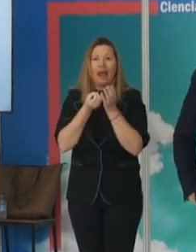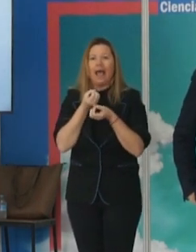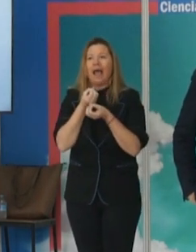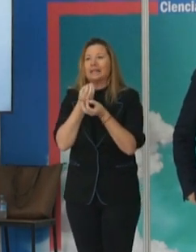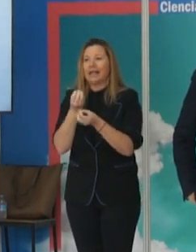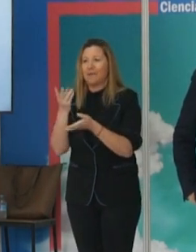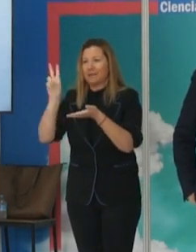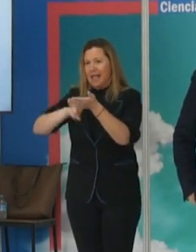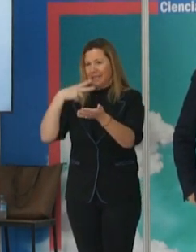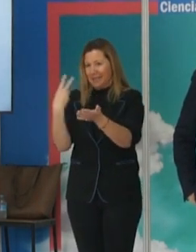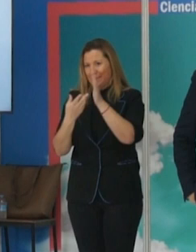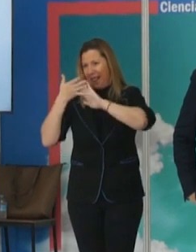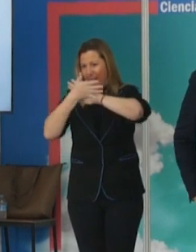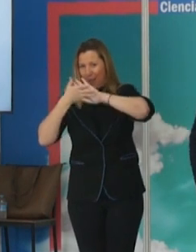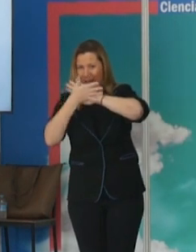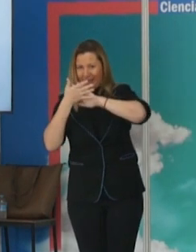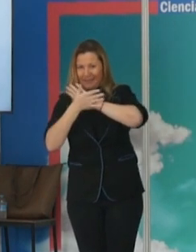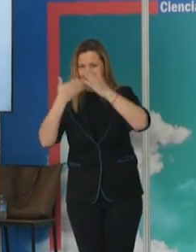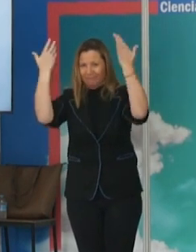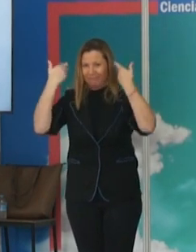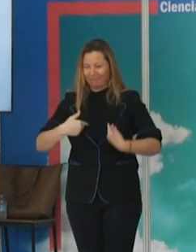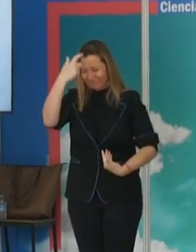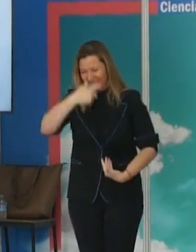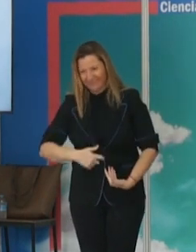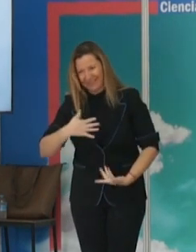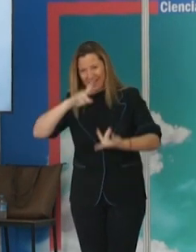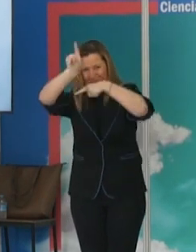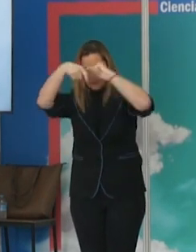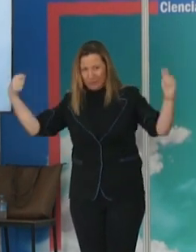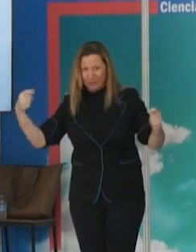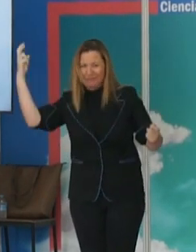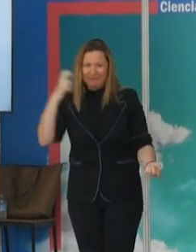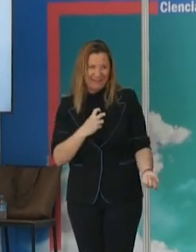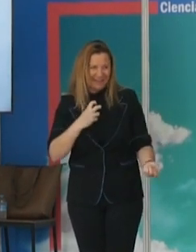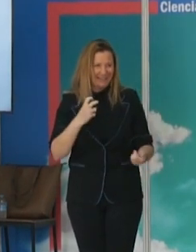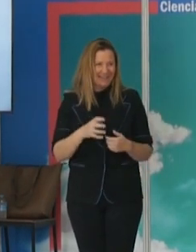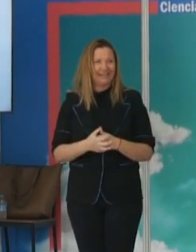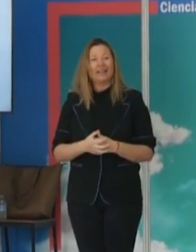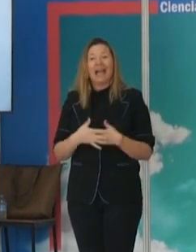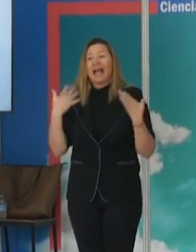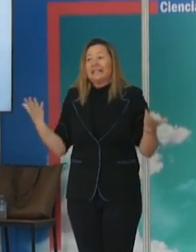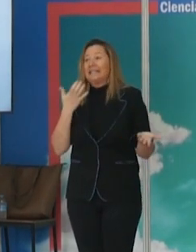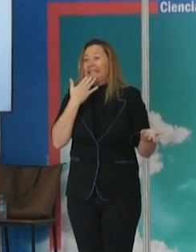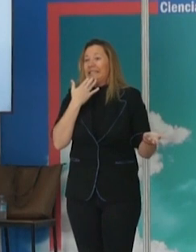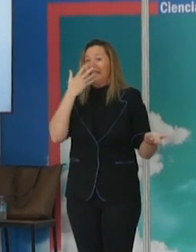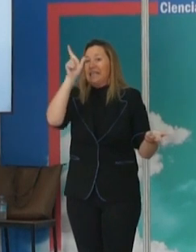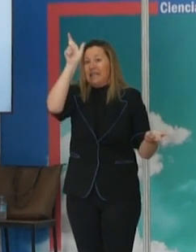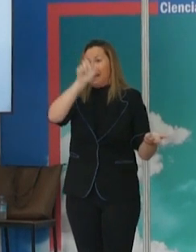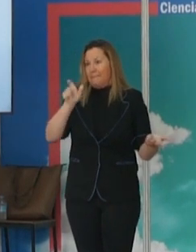tener interpretación en lengua de signos, para eso tenemos a Chus. Así que si conocéis a alguien